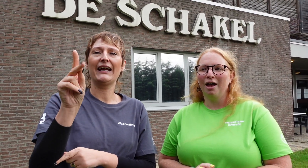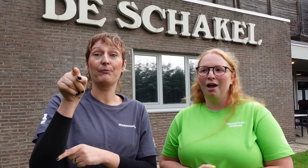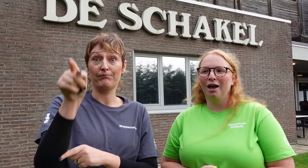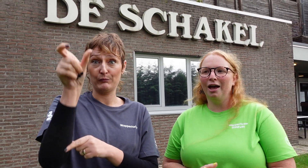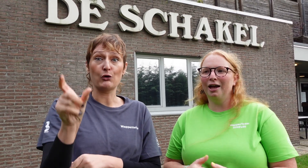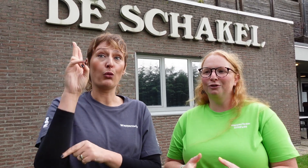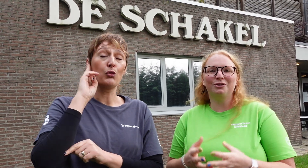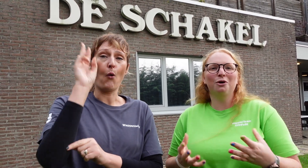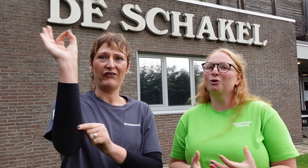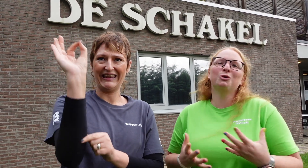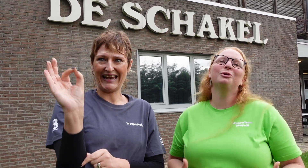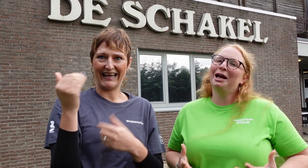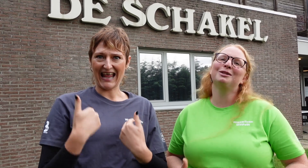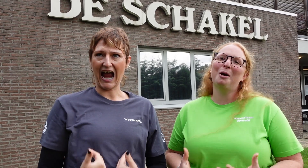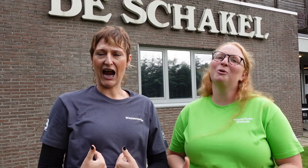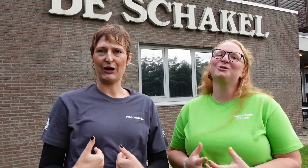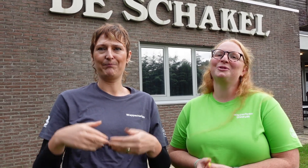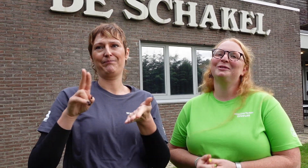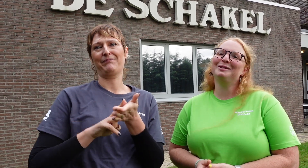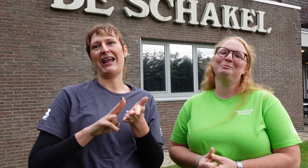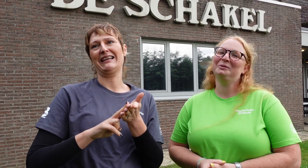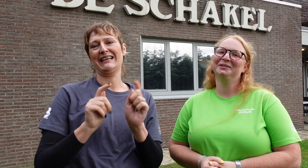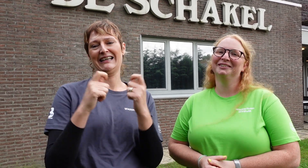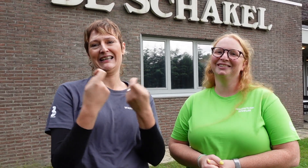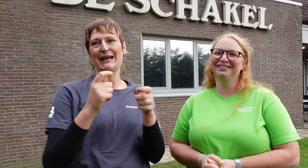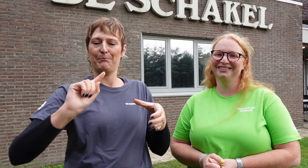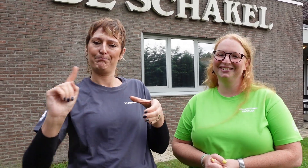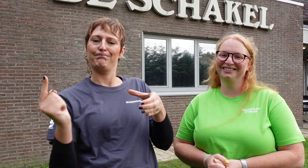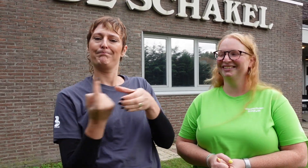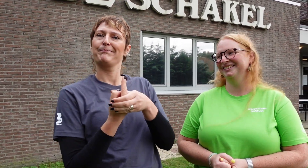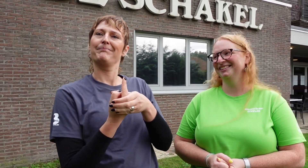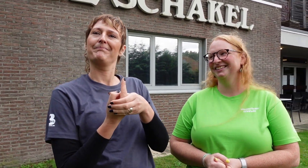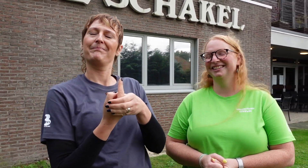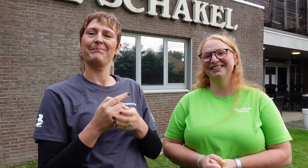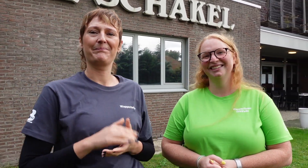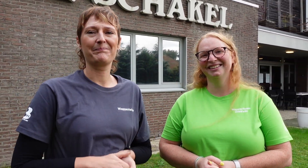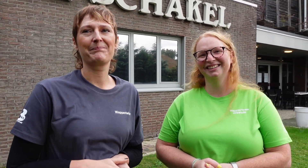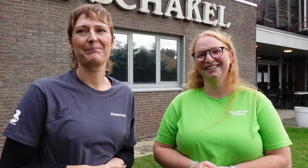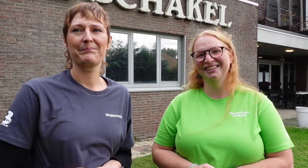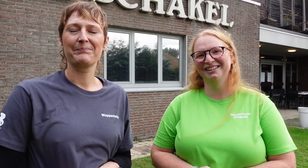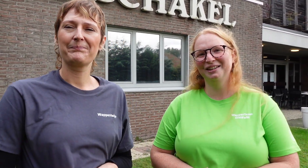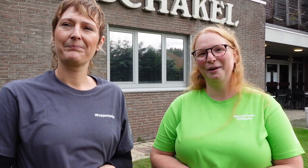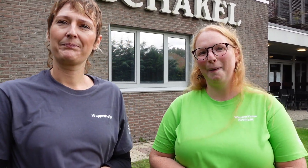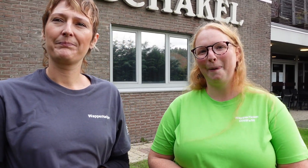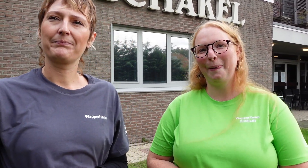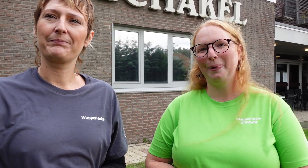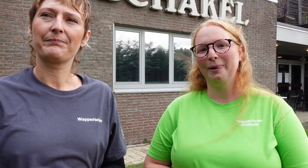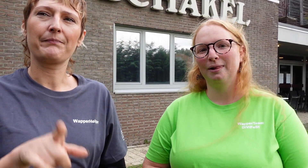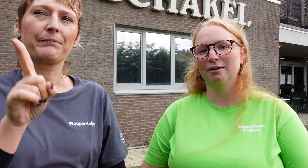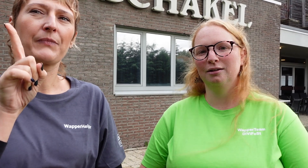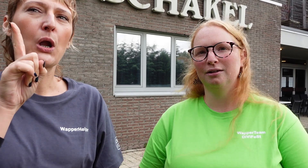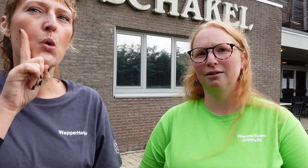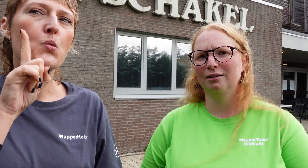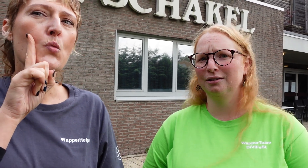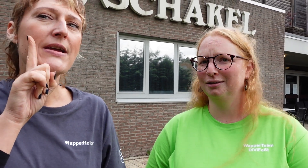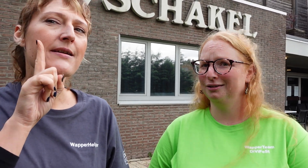Illustrator dus die hoort gewoon echt bij ons typ en eh Wie zit er nou eigenlijk in wappie